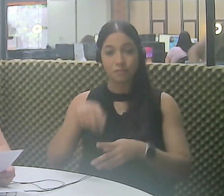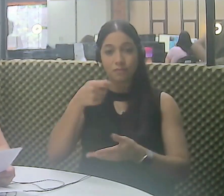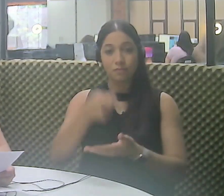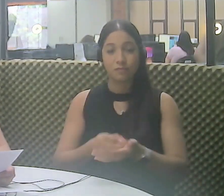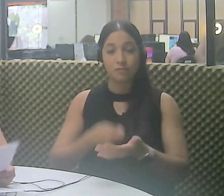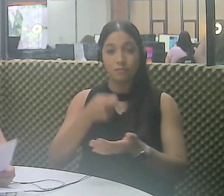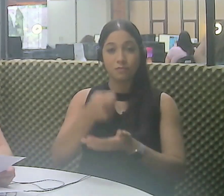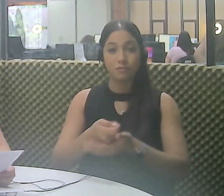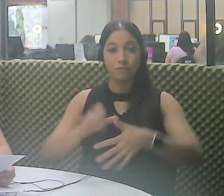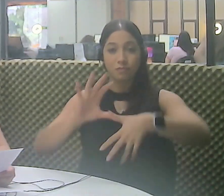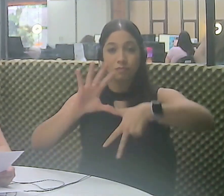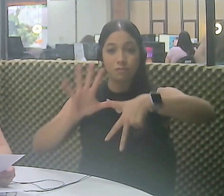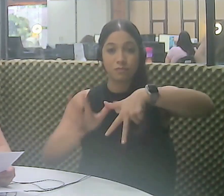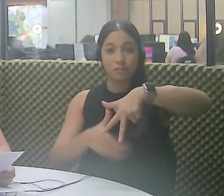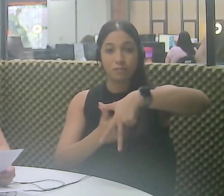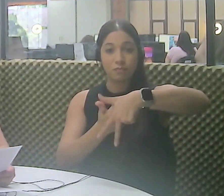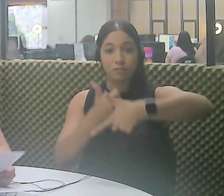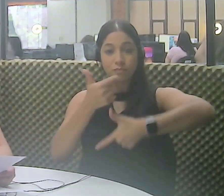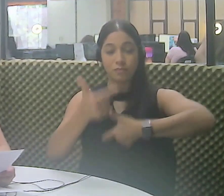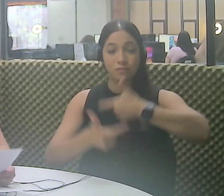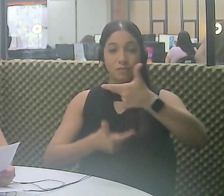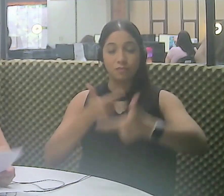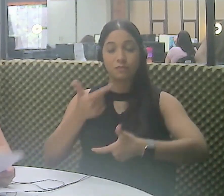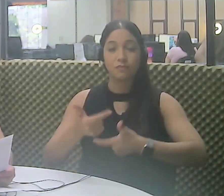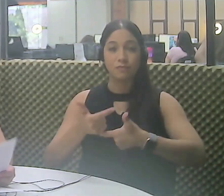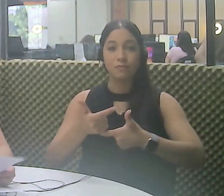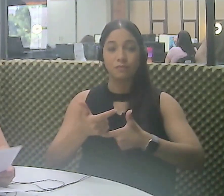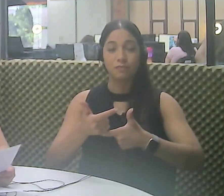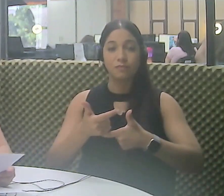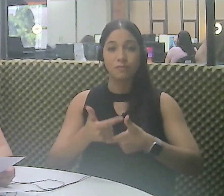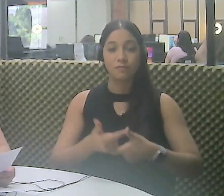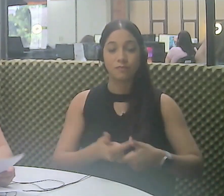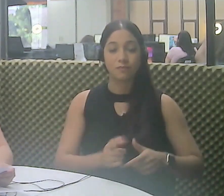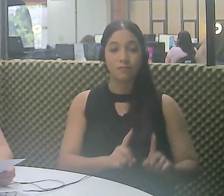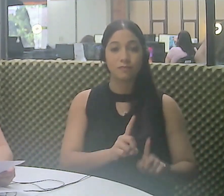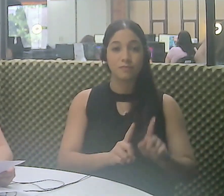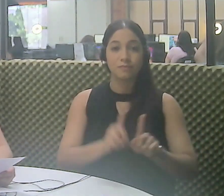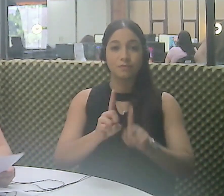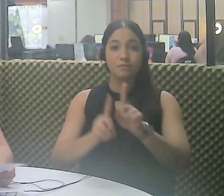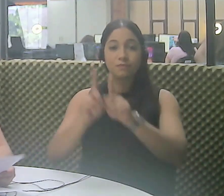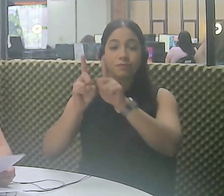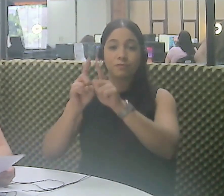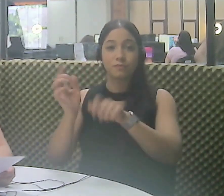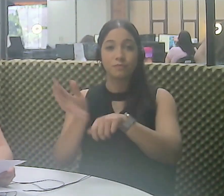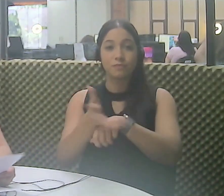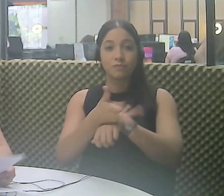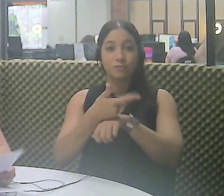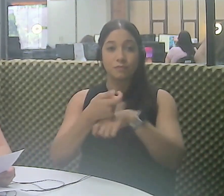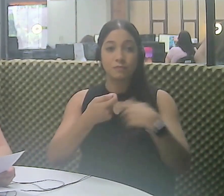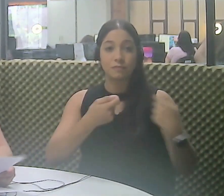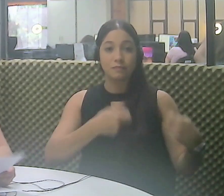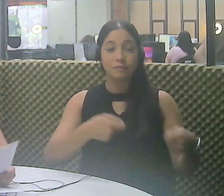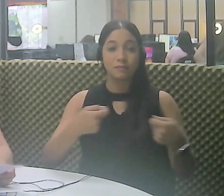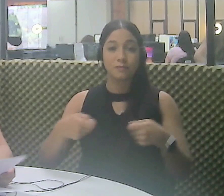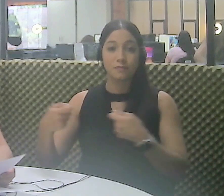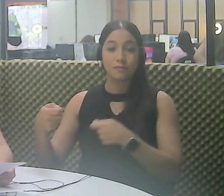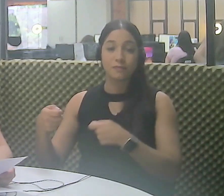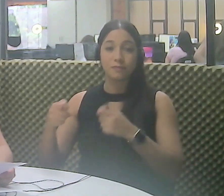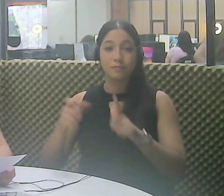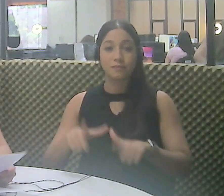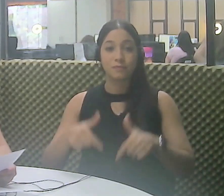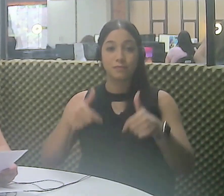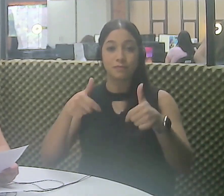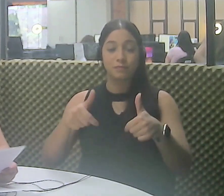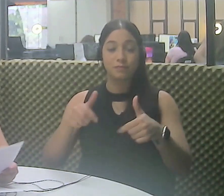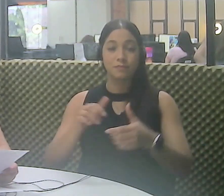à corrupção no ambiente de trabalho. Esse levantamento servirá para identificar os aprimoramentos necessários para a execução